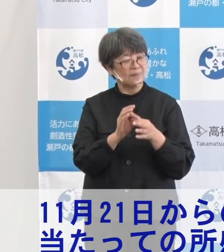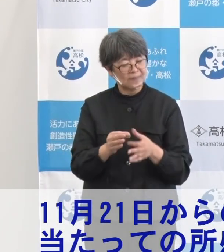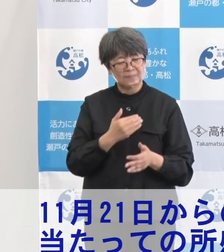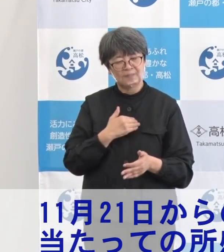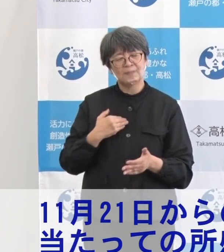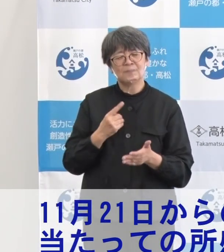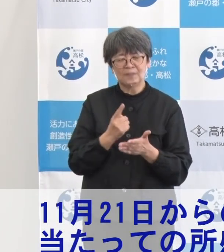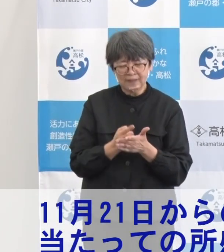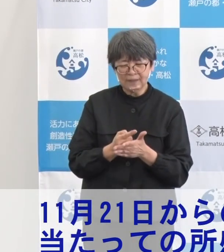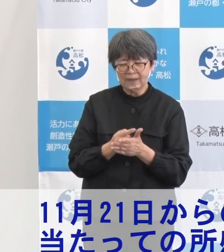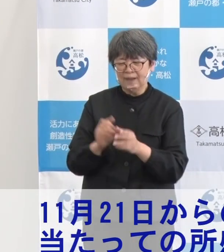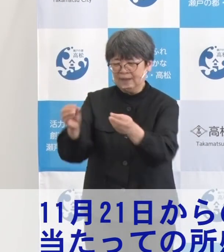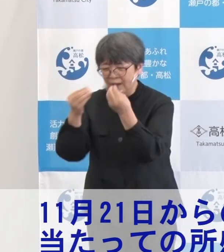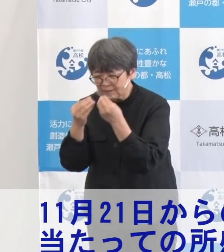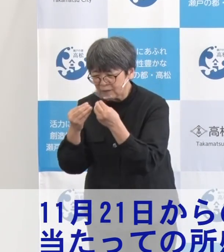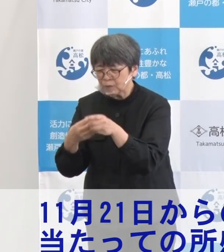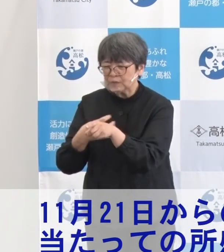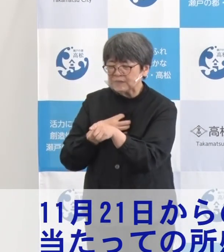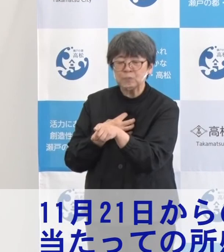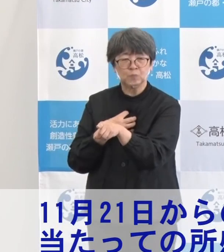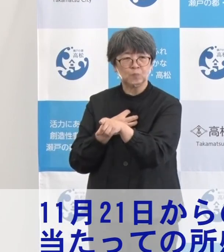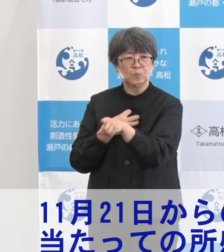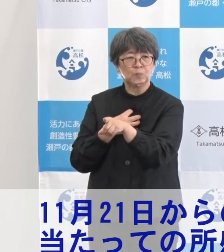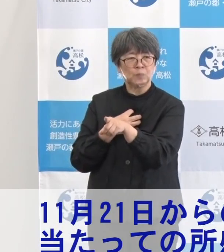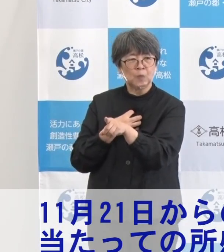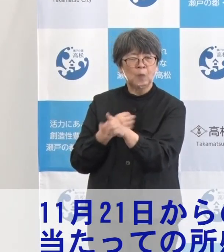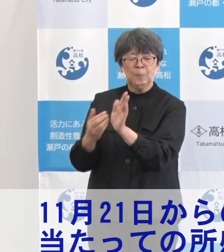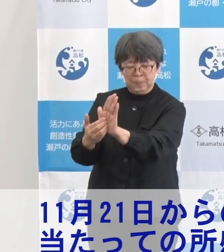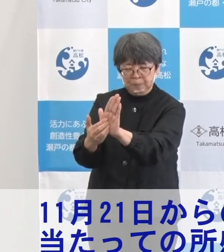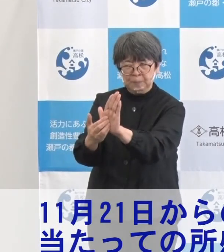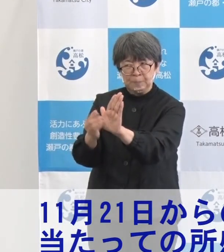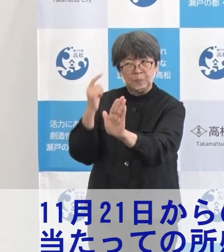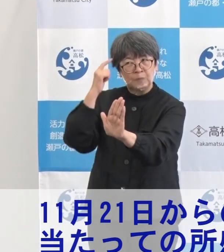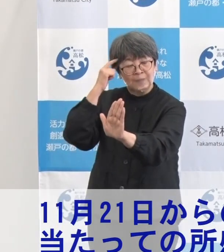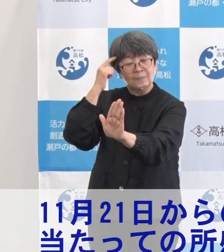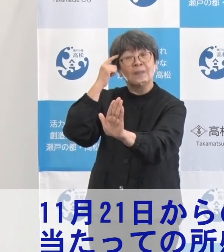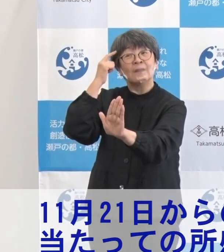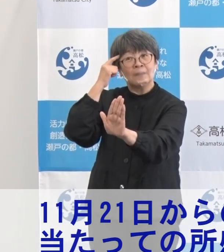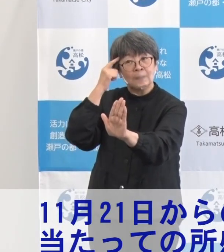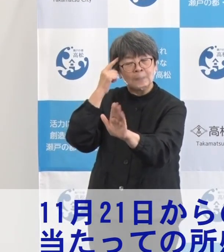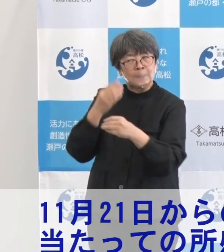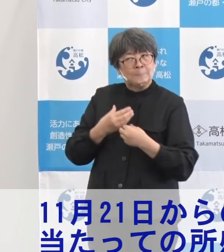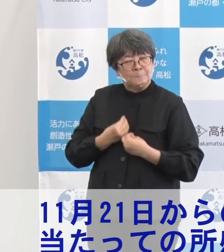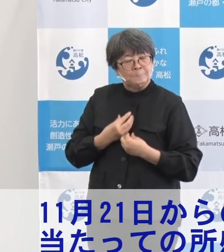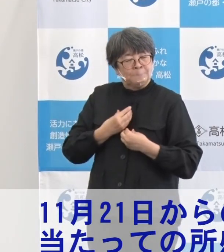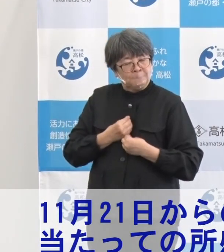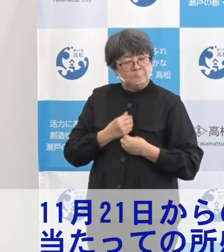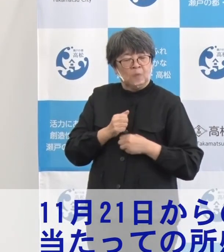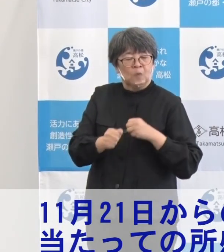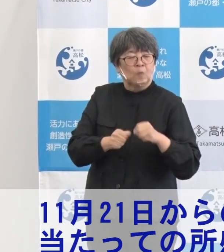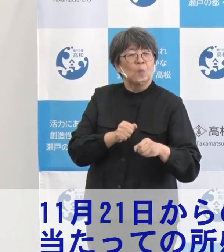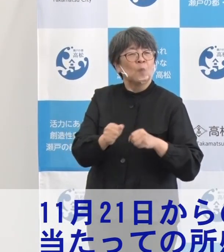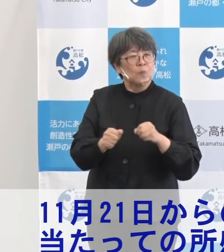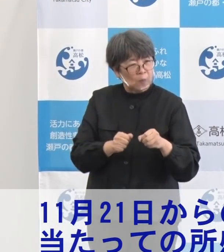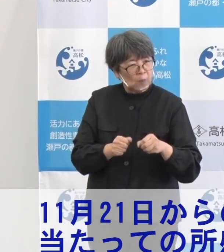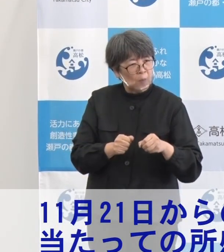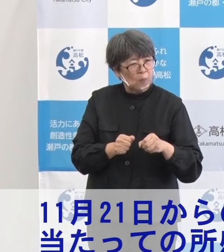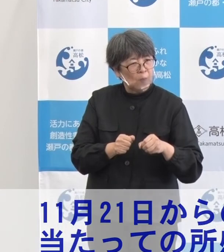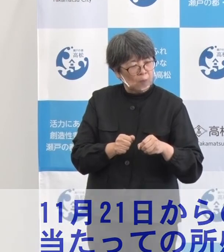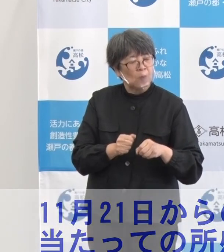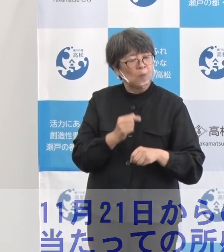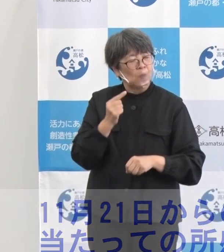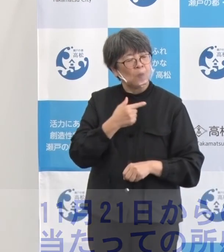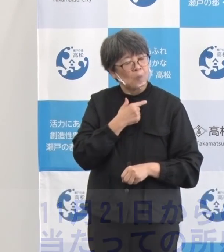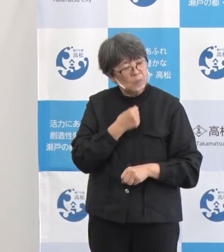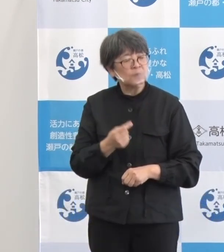だけ感染リスクを低減するような方向で慎重な行動をお願いを致したいということをお願いしたいと思い